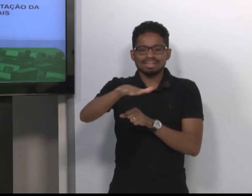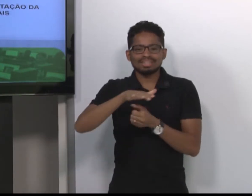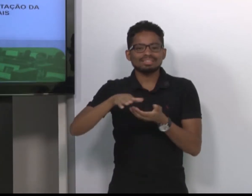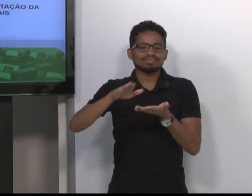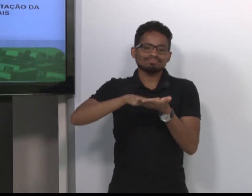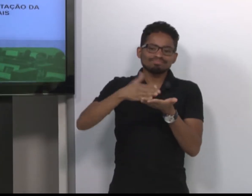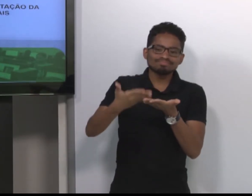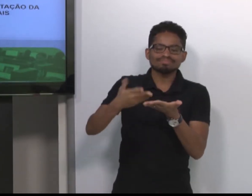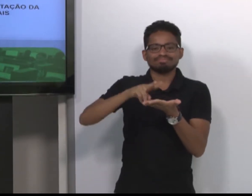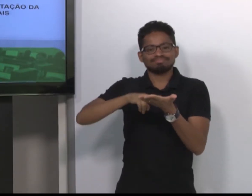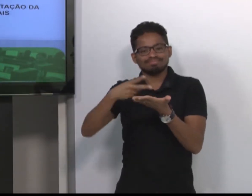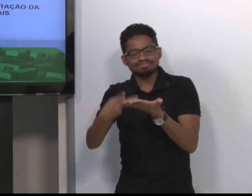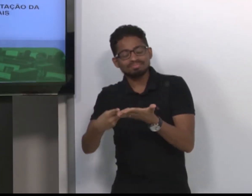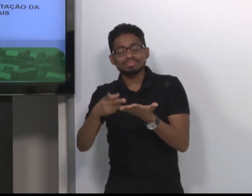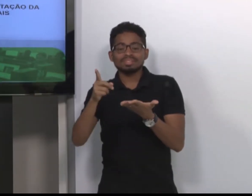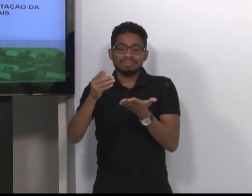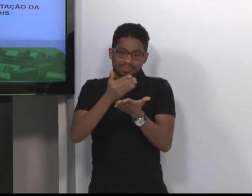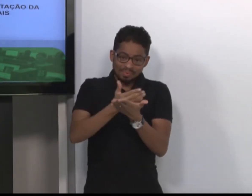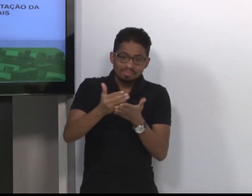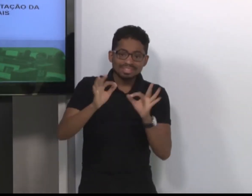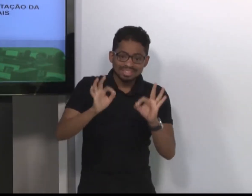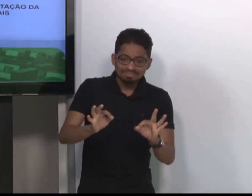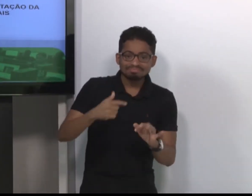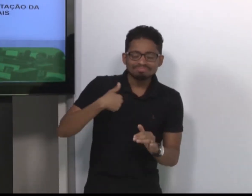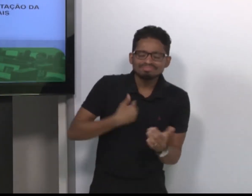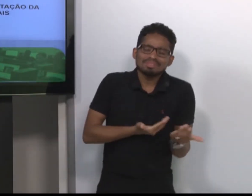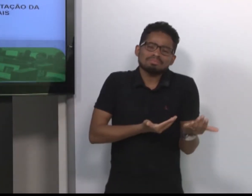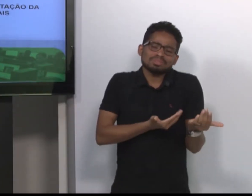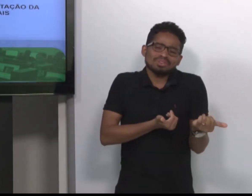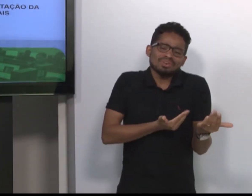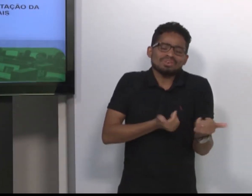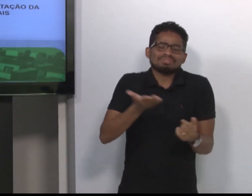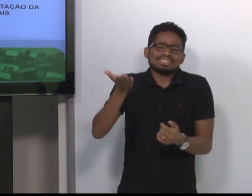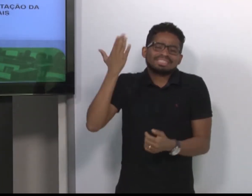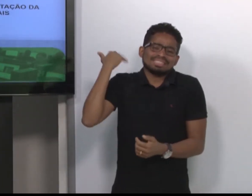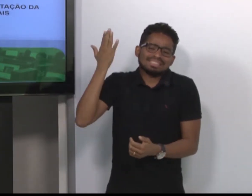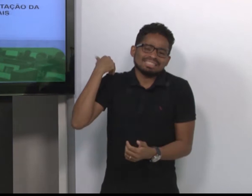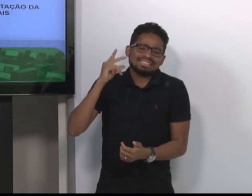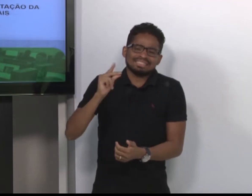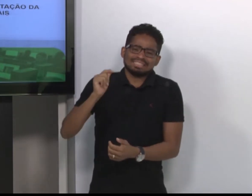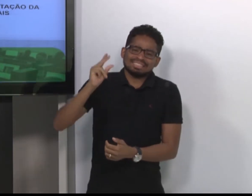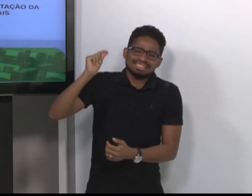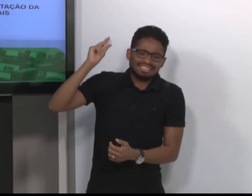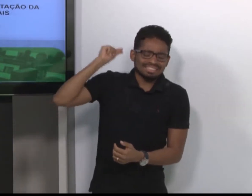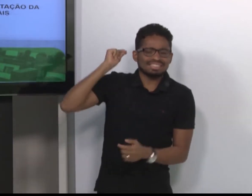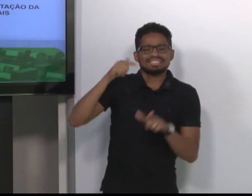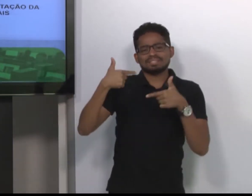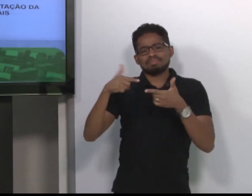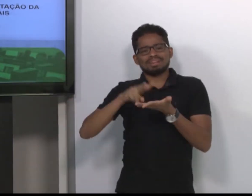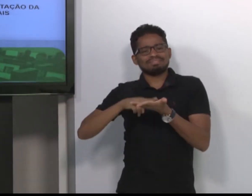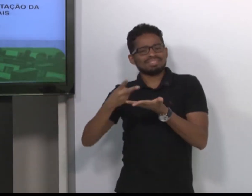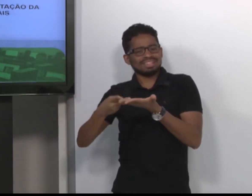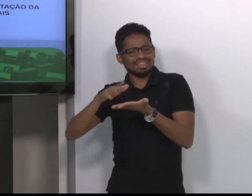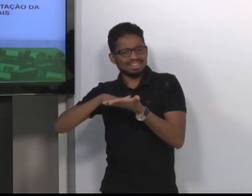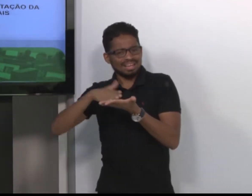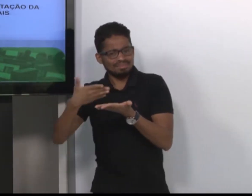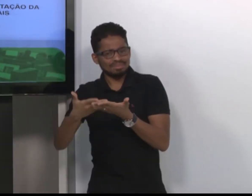e interpretação. Comecei, muito jovem, a atuar como tradutor-intérprete